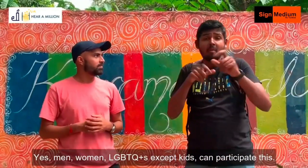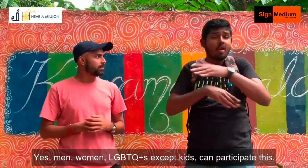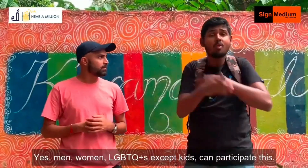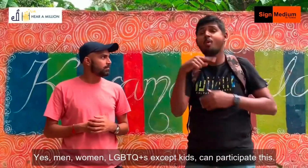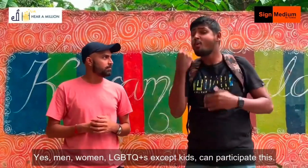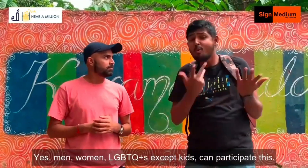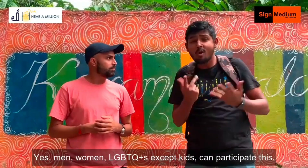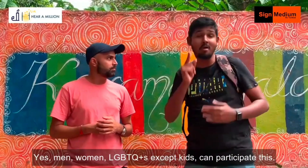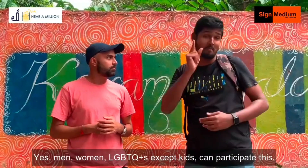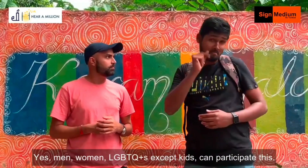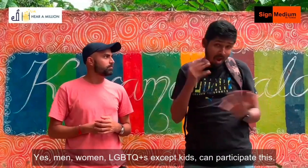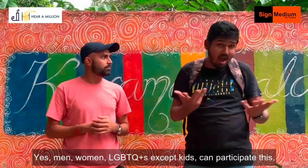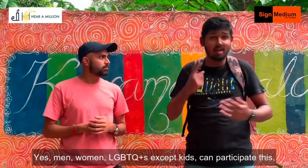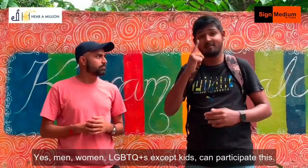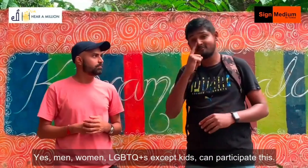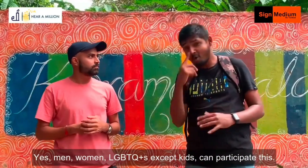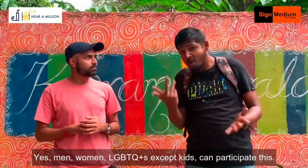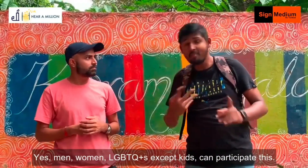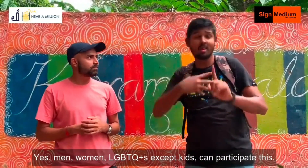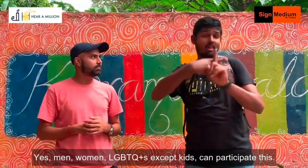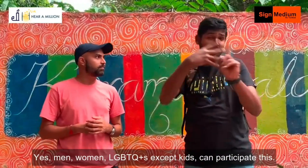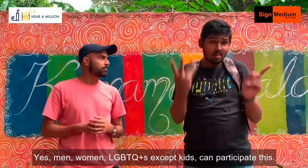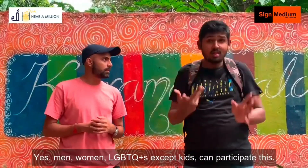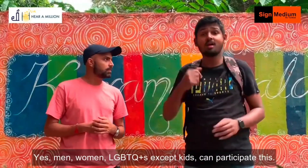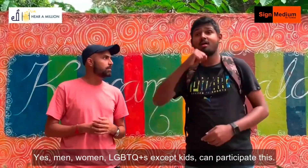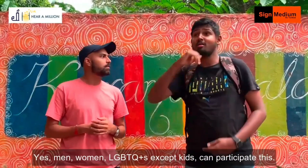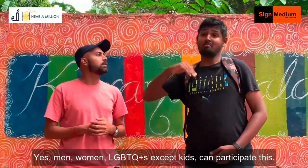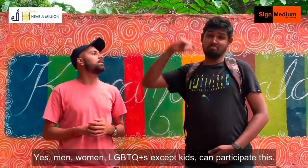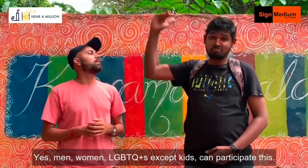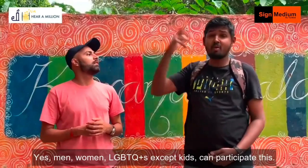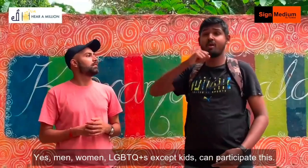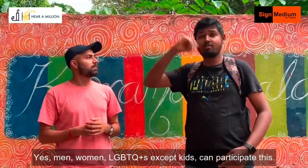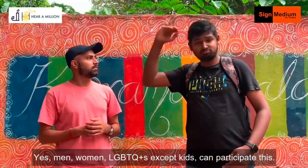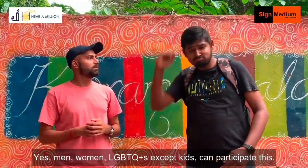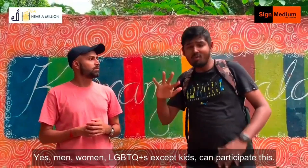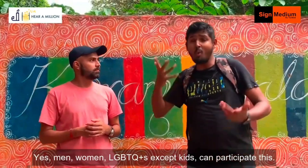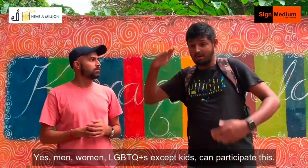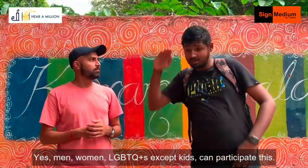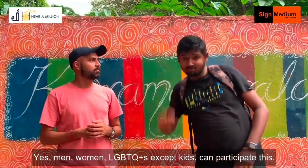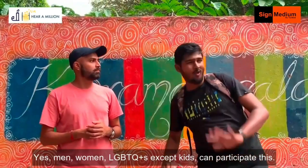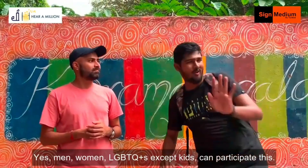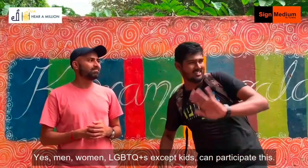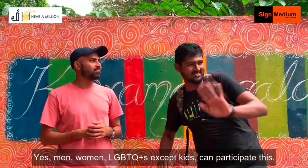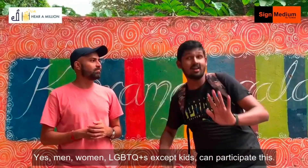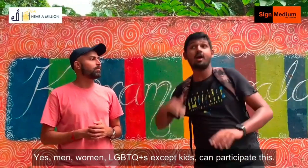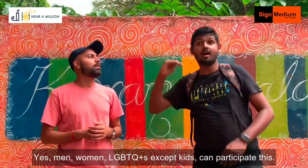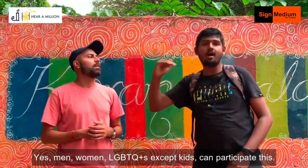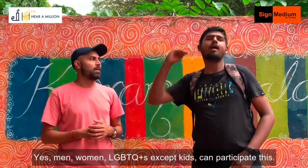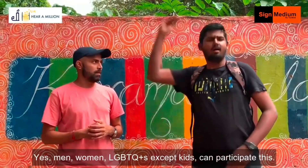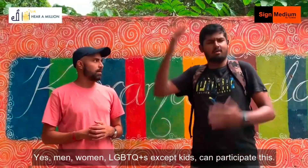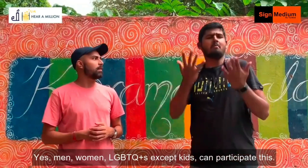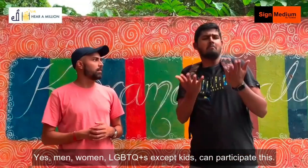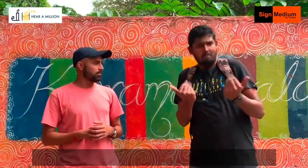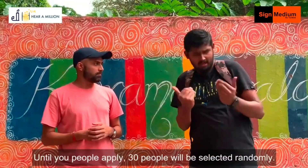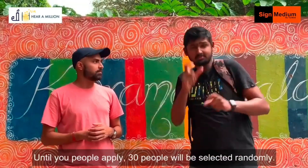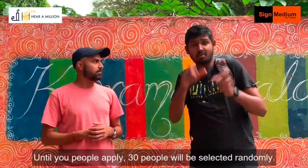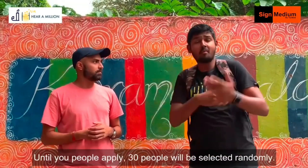आदमी औरत लोग जो एलजीबीटी की उसे हैं बच्चे ज्यादा छोटे बच्चे नहीं लेकिन बड़े बच्चे